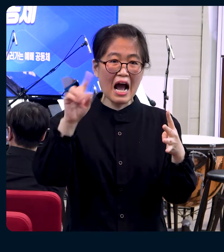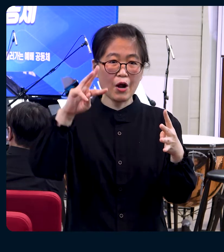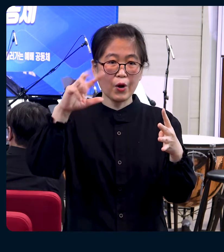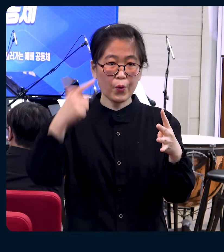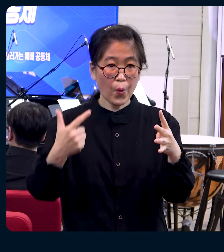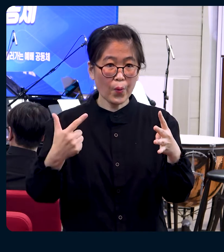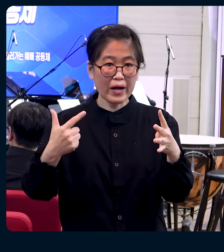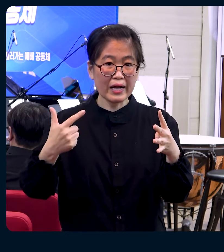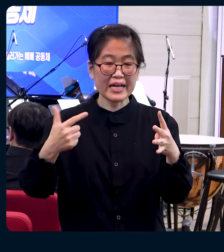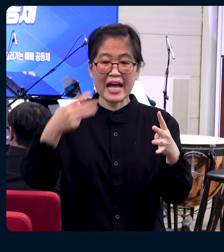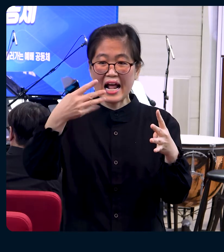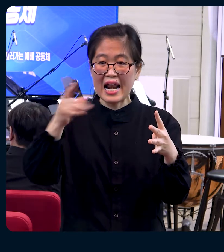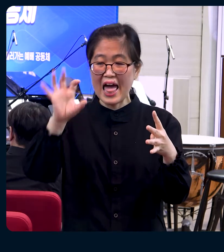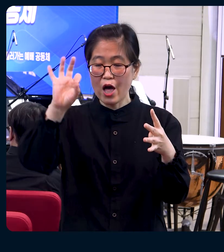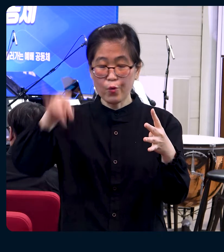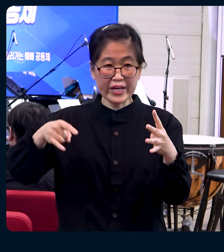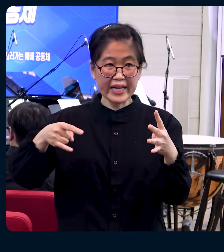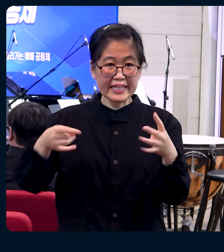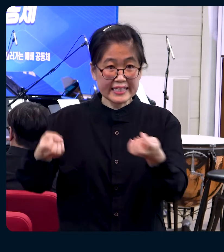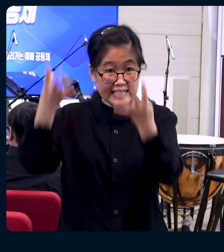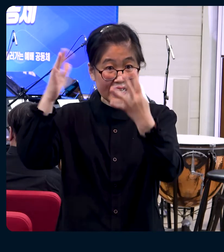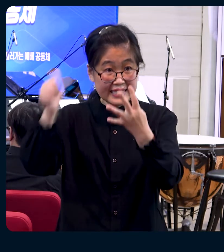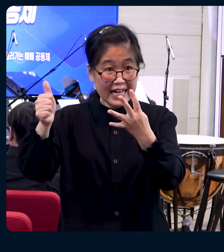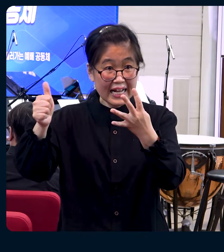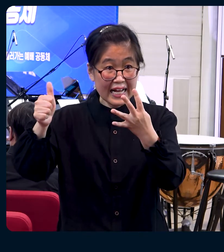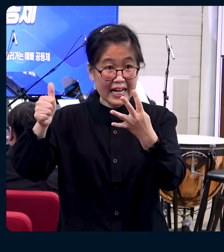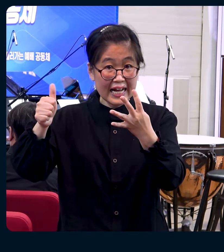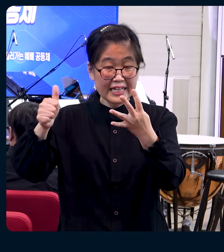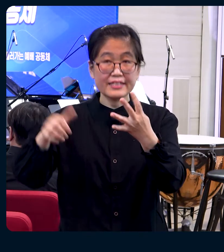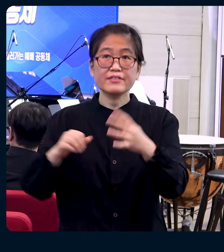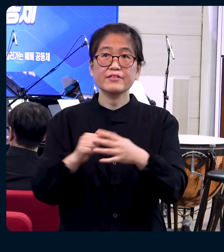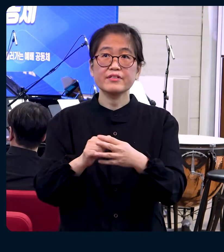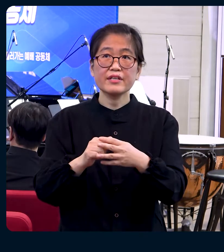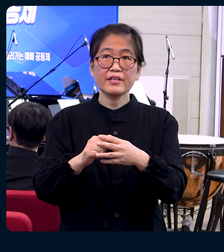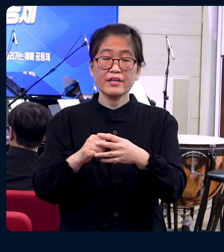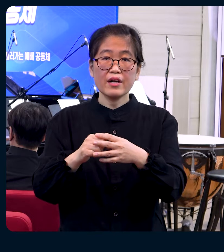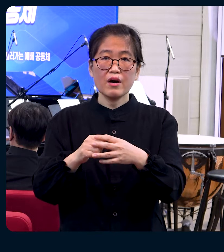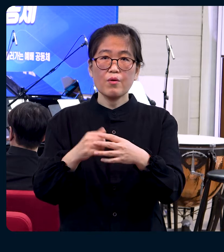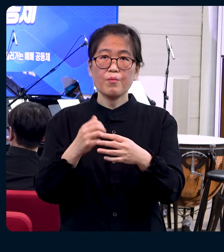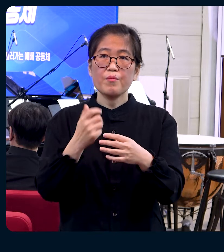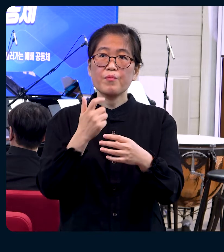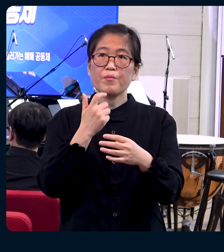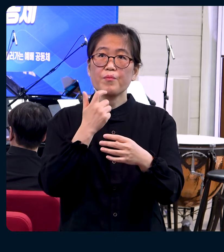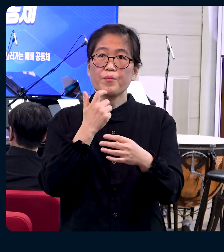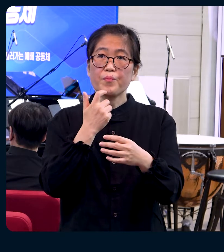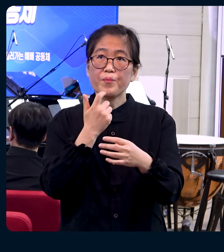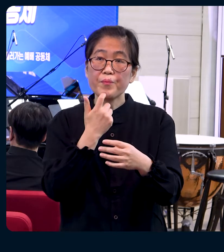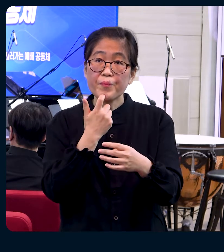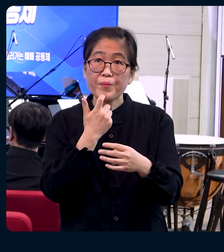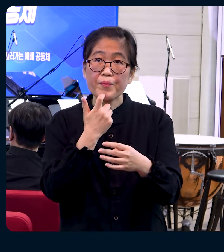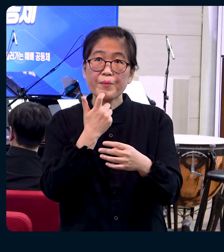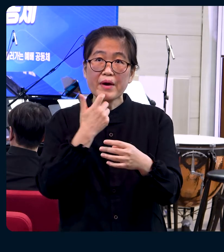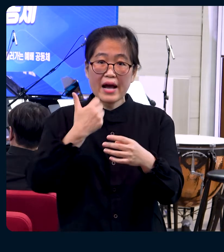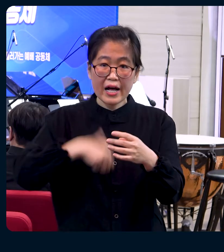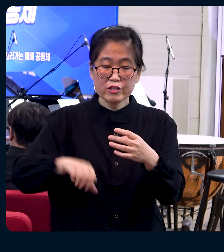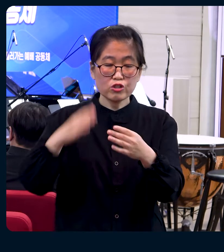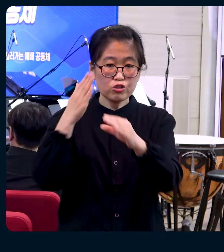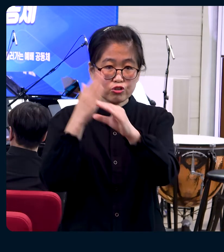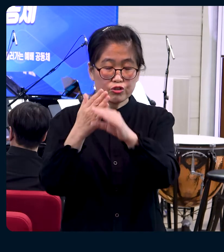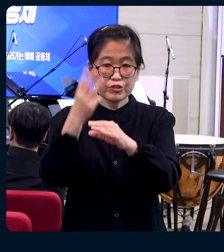함께 제사장 레위 지파입니다. 요셉의 형제 중에 세 번째 형이